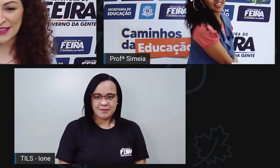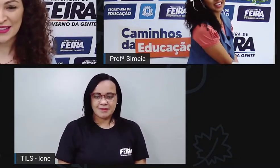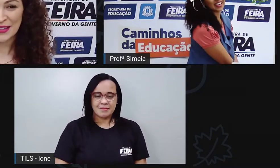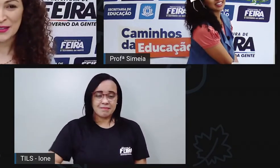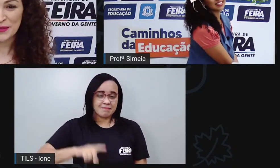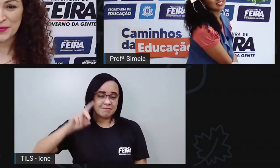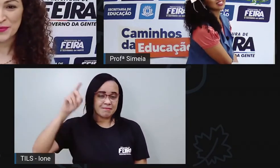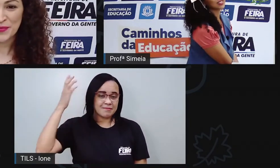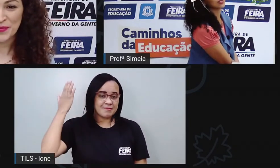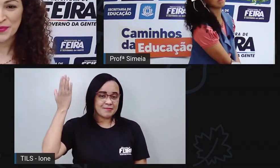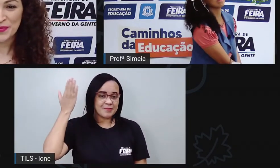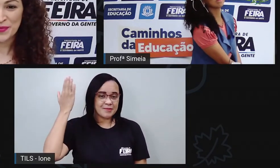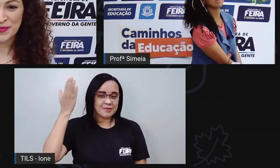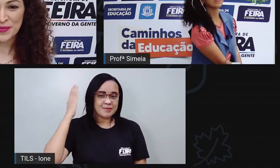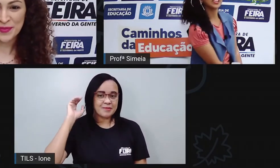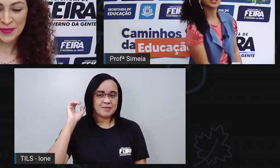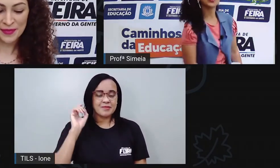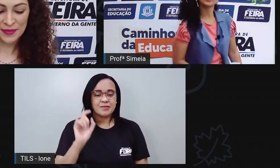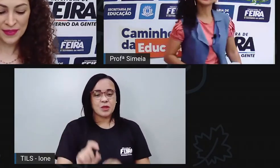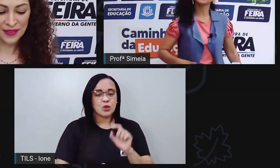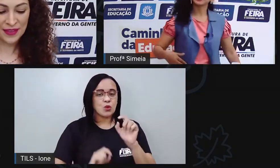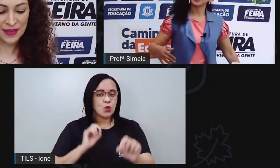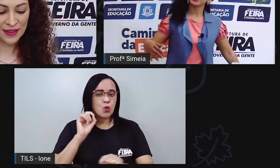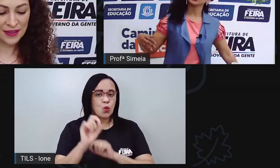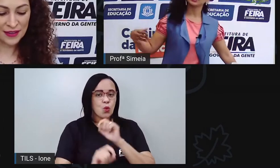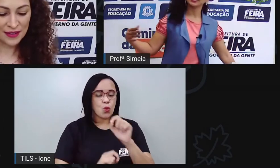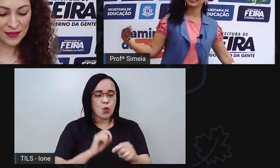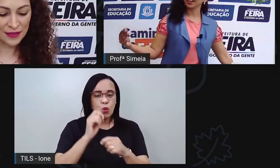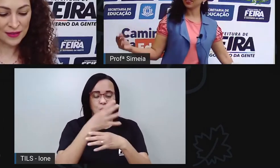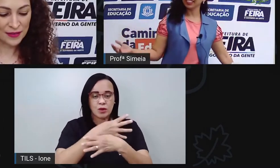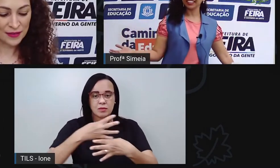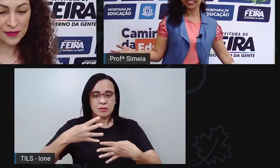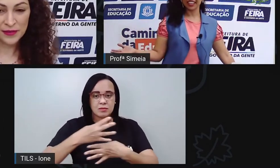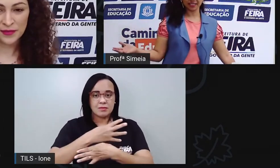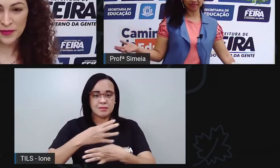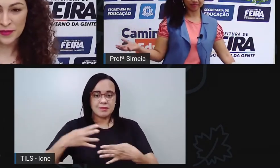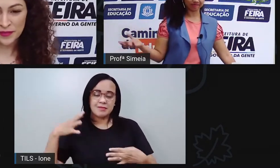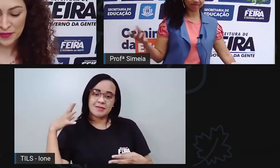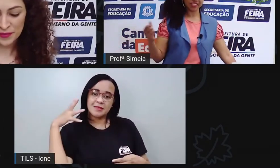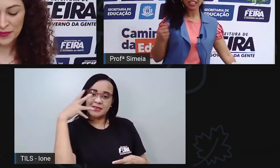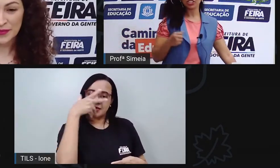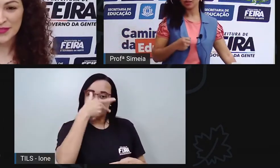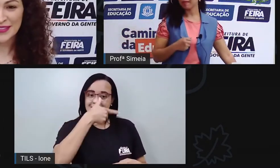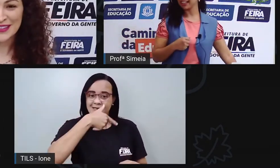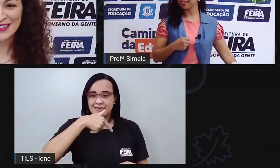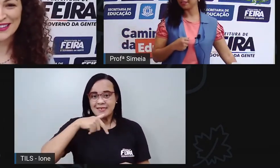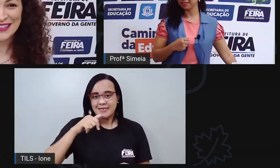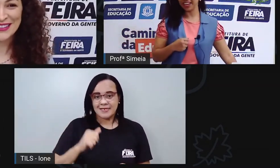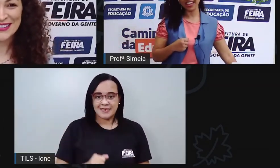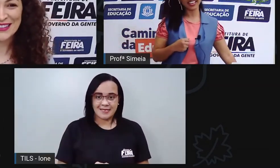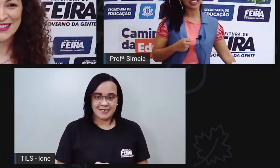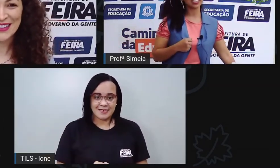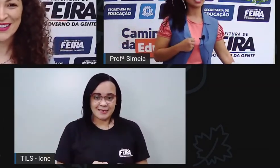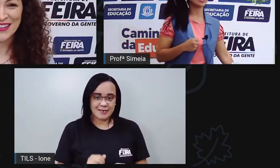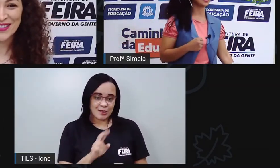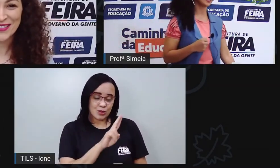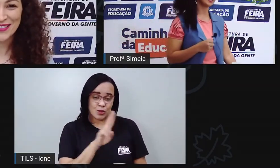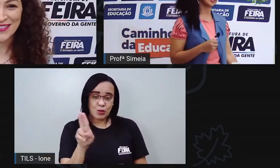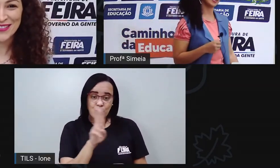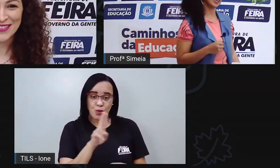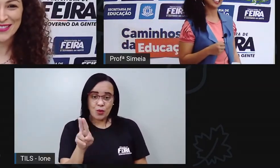Uma vez, uma cidade tão linda chamada Feira